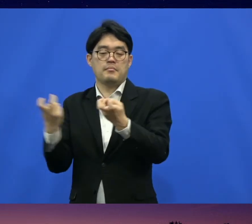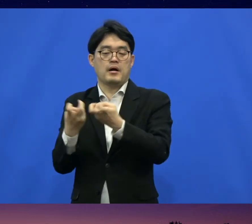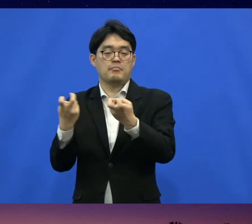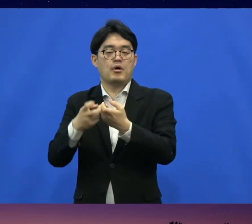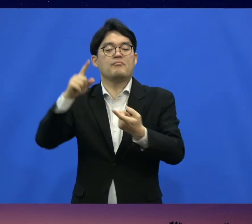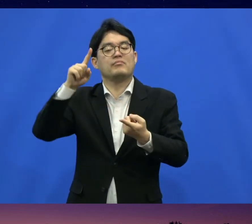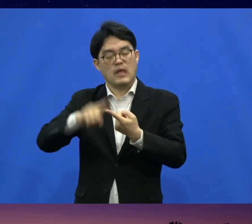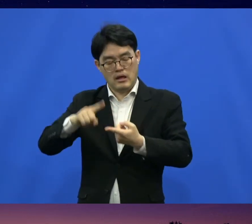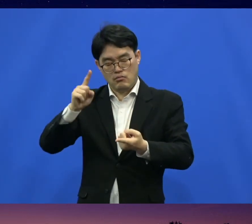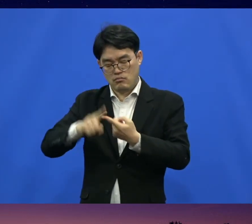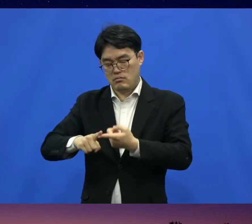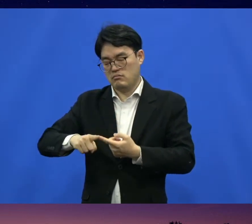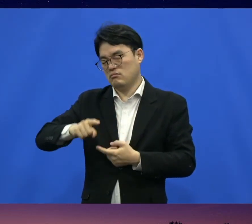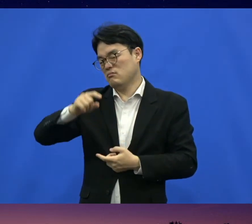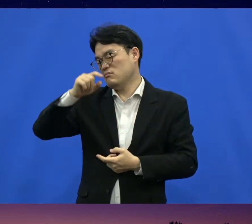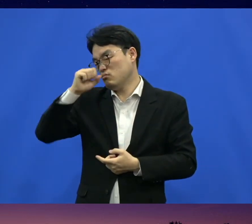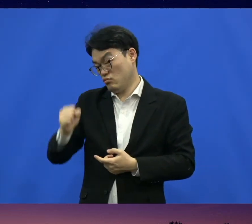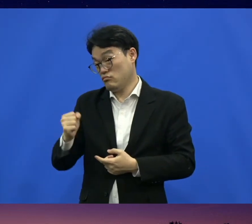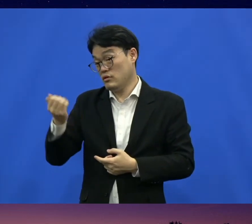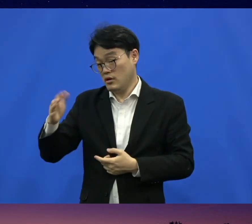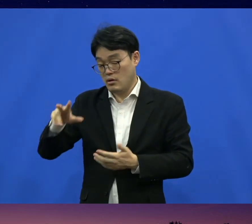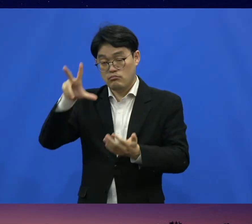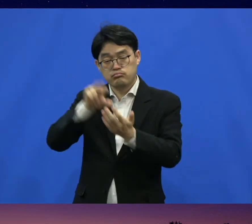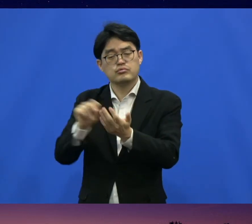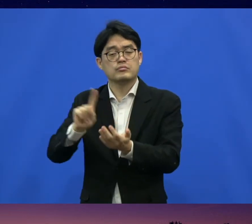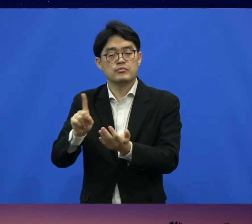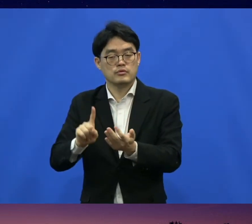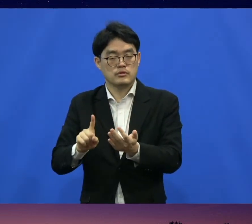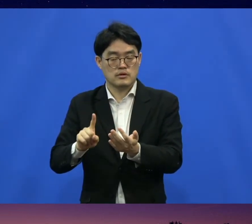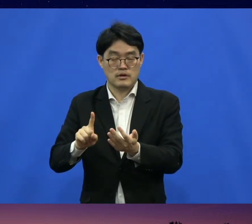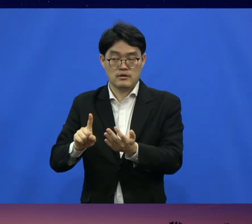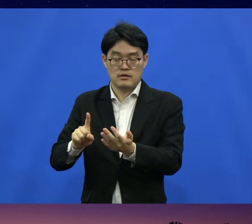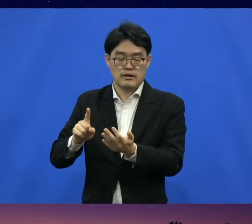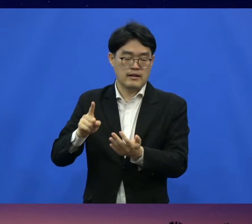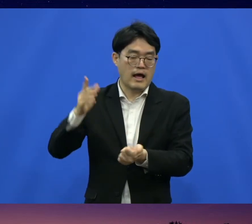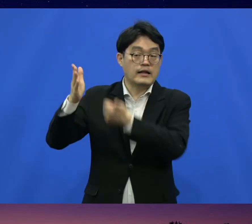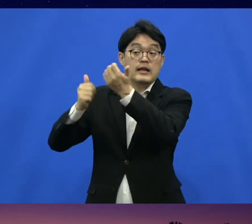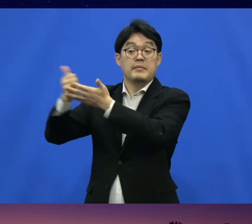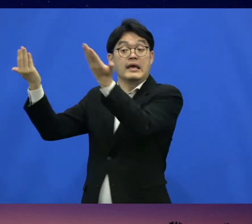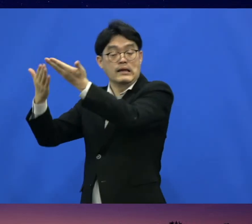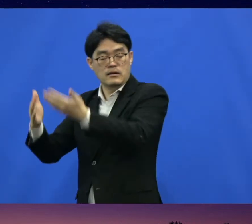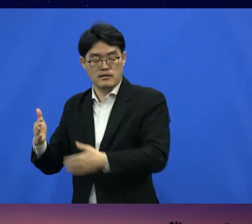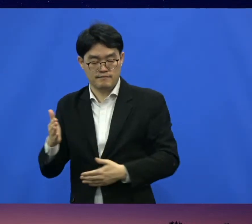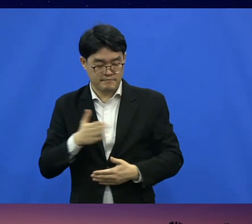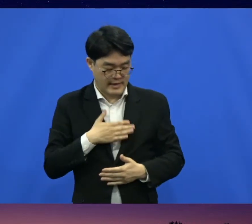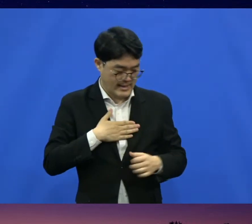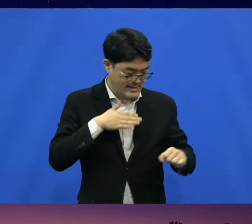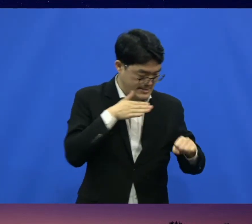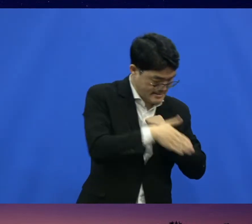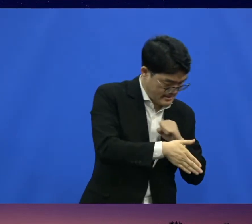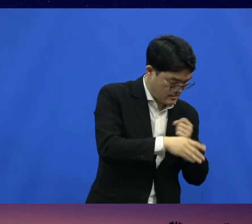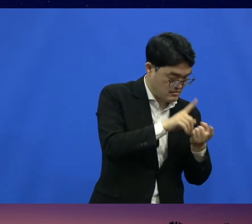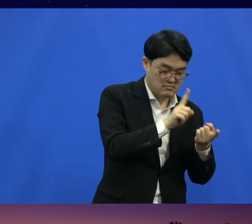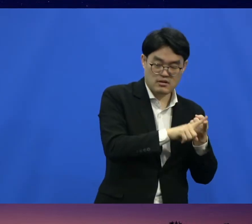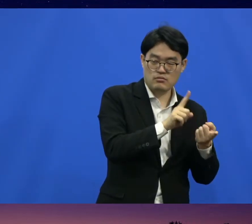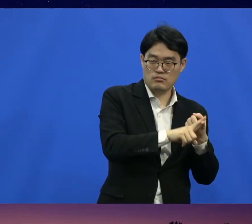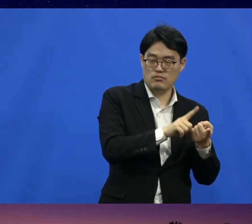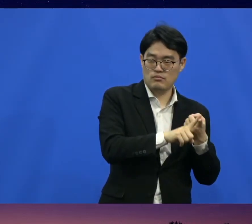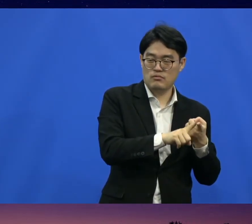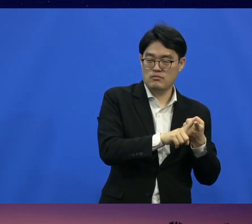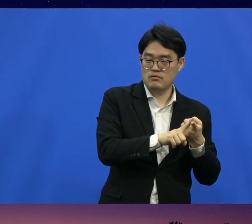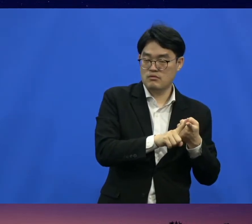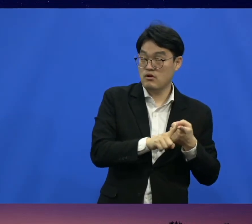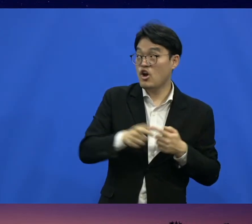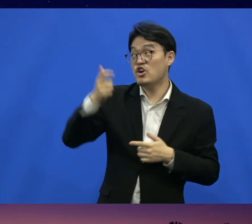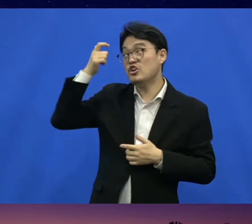하나님의 일을 인간의 방법과 인간의 생각으로 하지 말라는 거예요. 영어로 시작한 일을 육체로 마치면 안